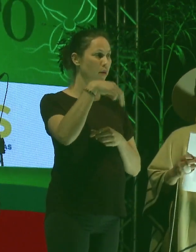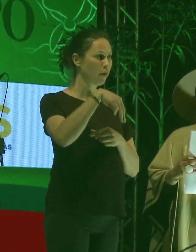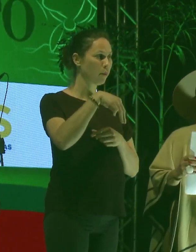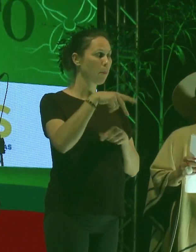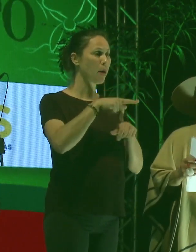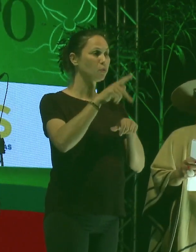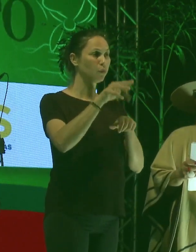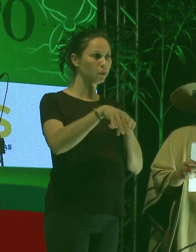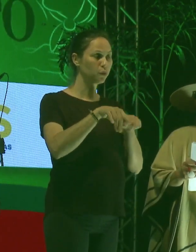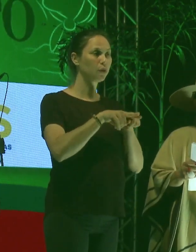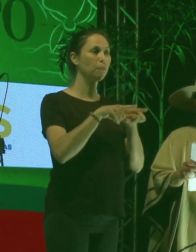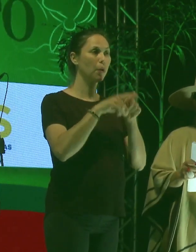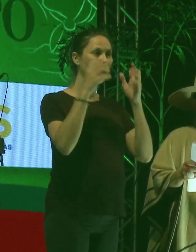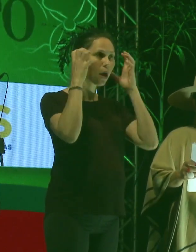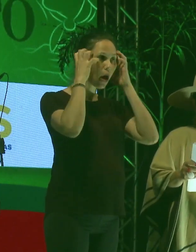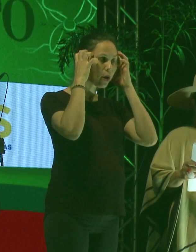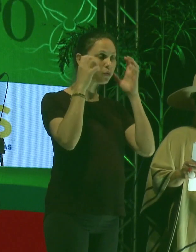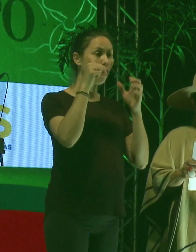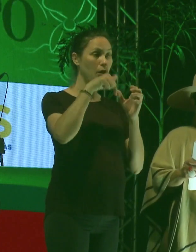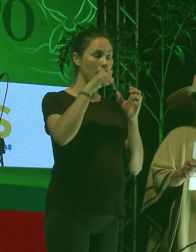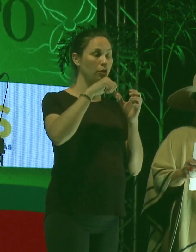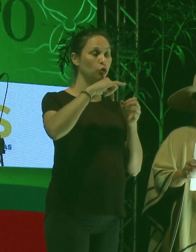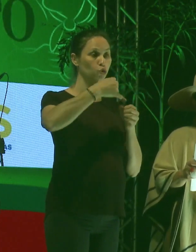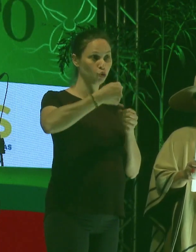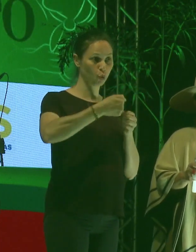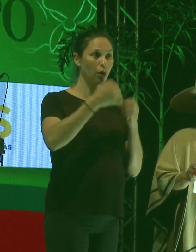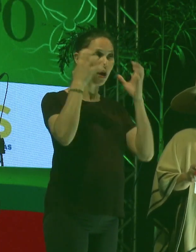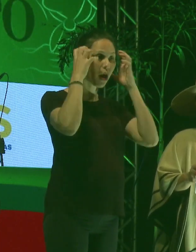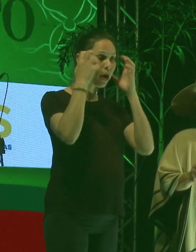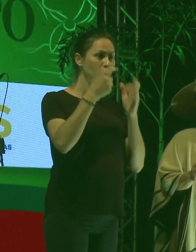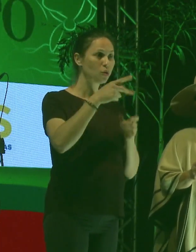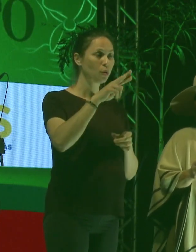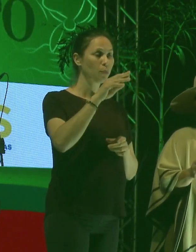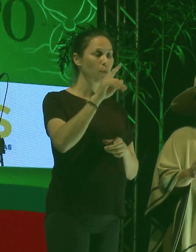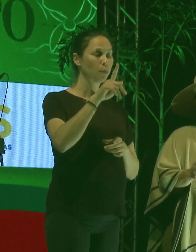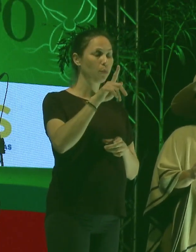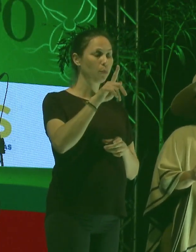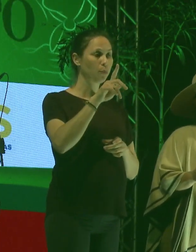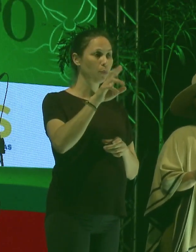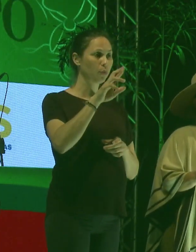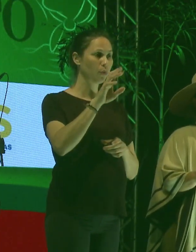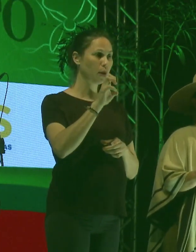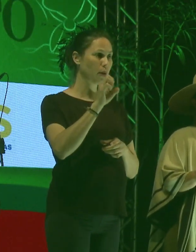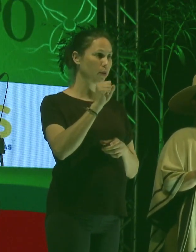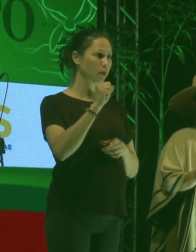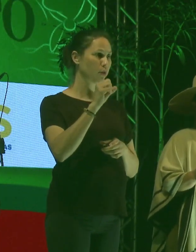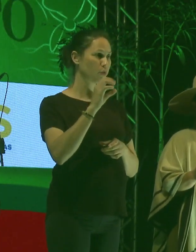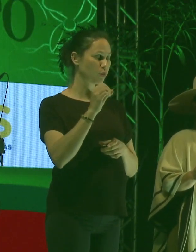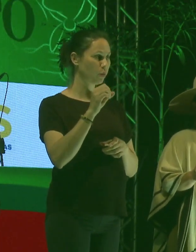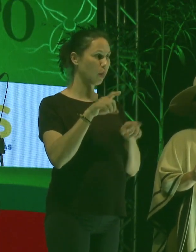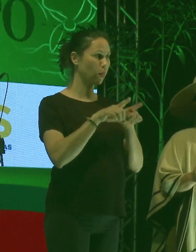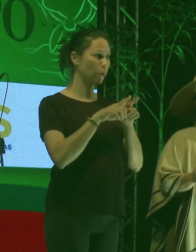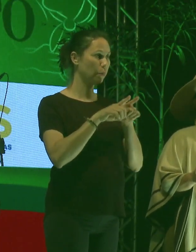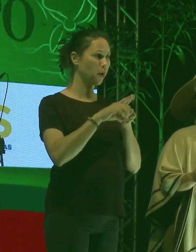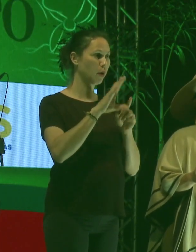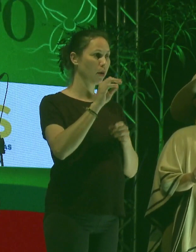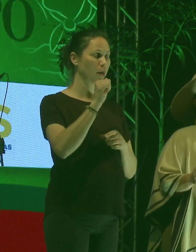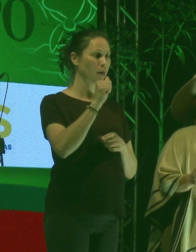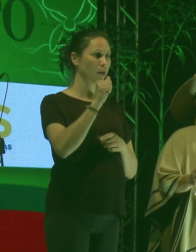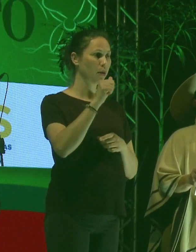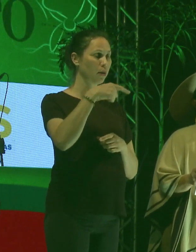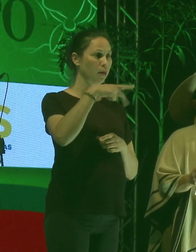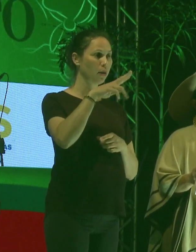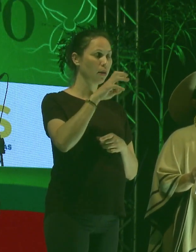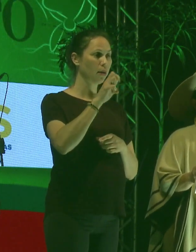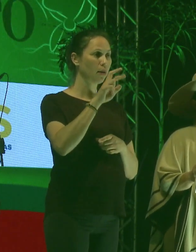Passo Fundo. Rádio Progresso, aqui de Ijuí. Rádio Querência FM 97.7 de